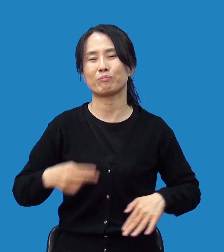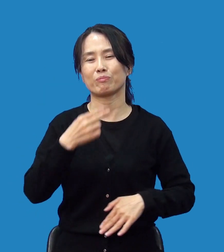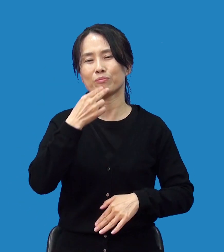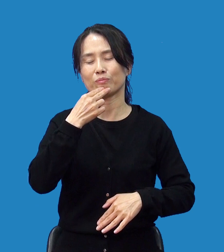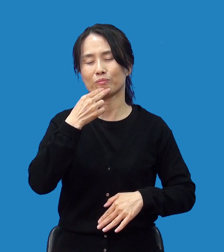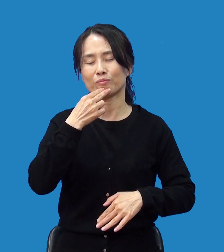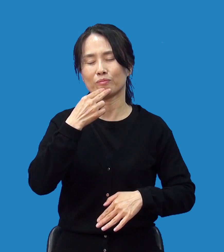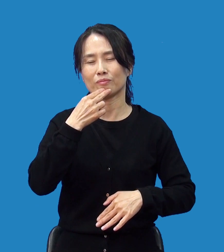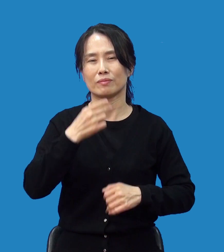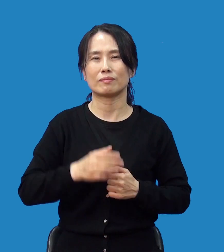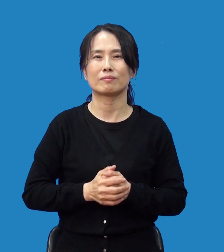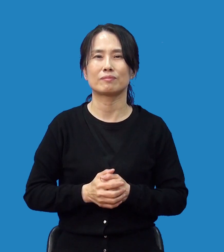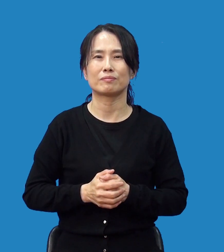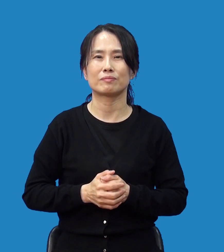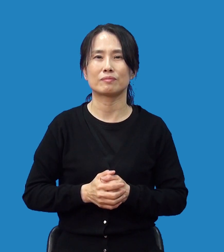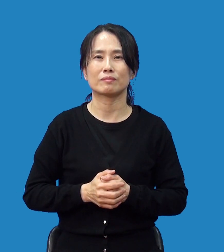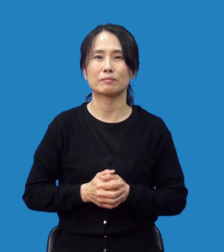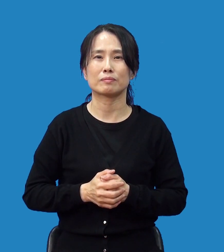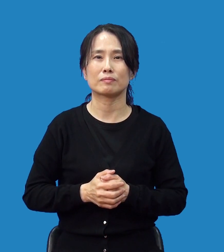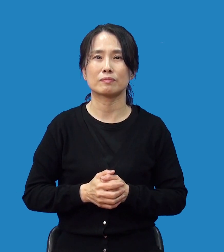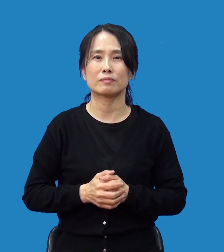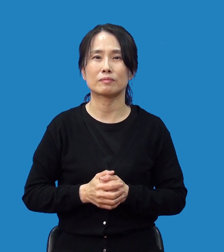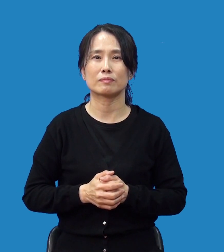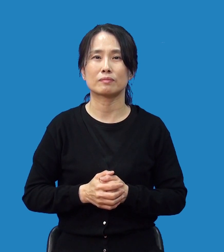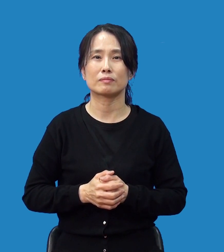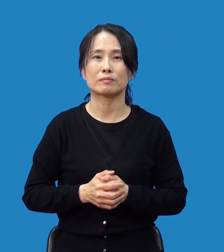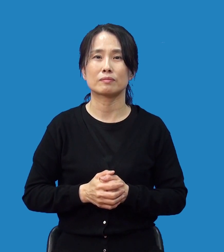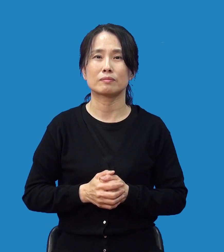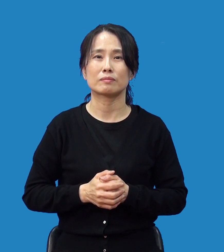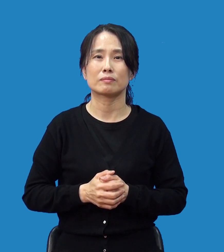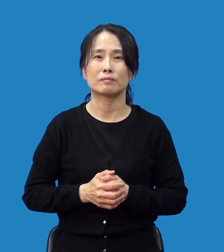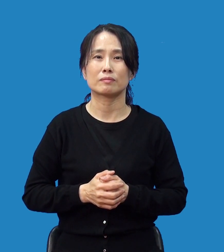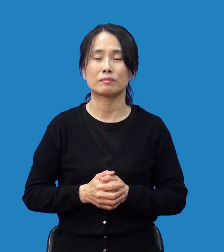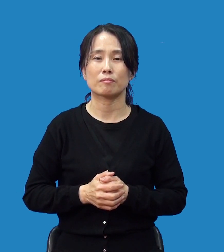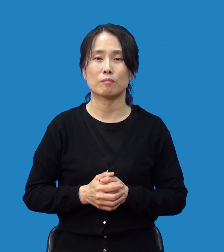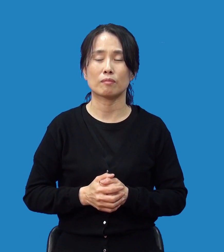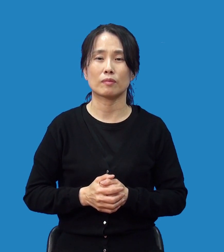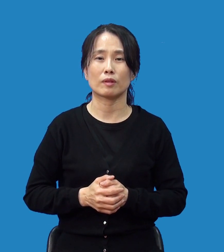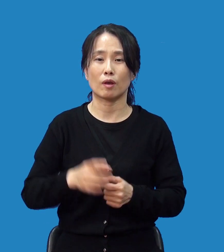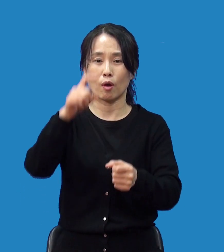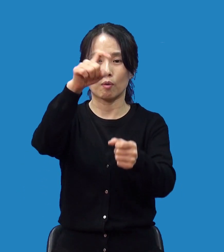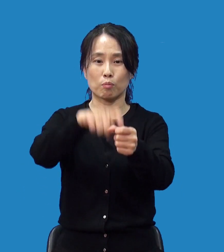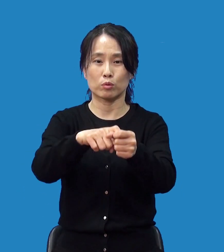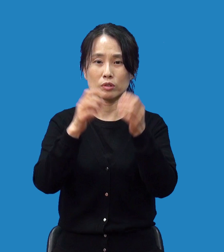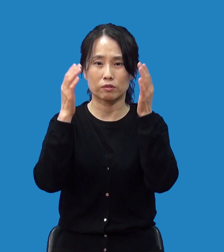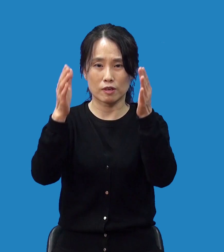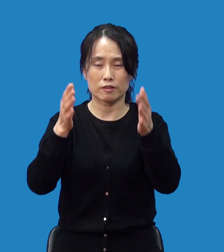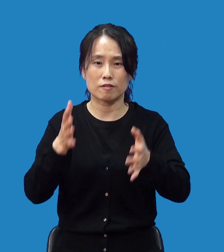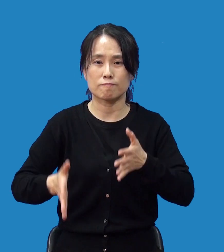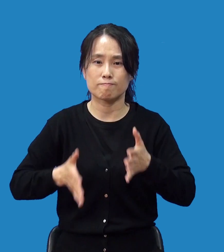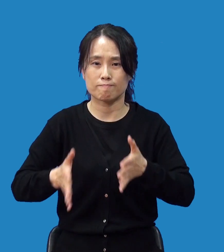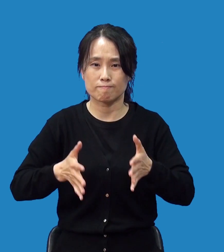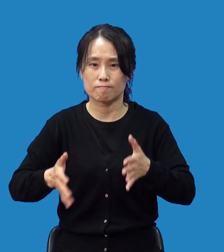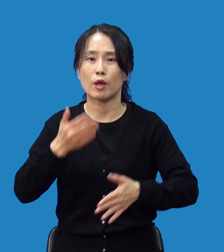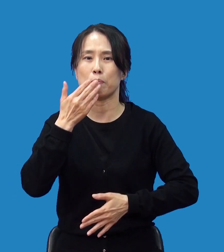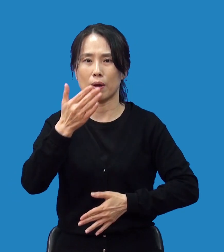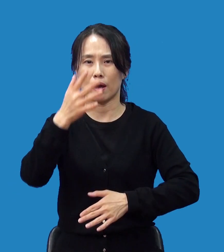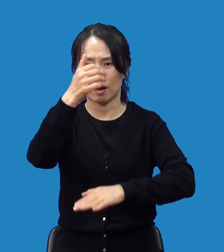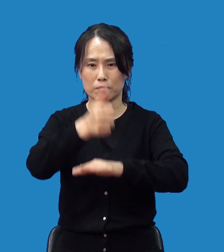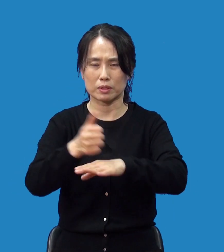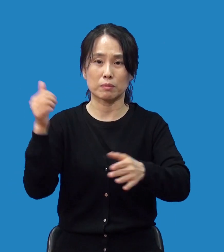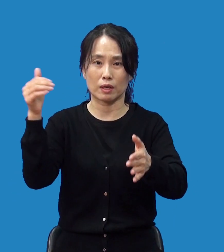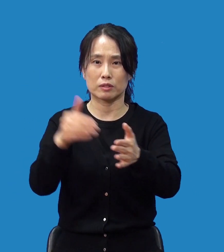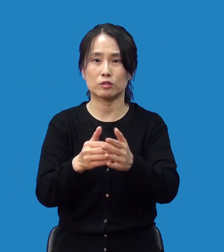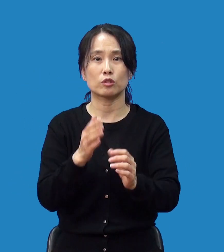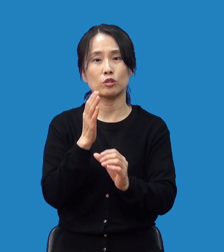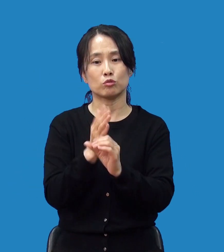지치지도 않습니다. 바울의 고백처럼 표대를 향해 달려갈 수 있습니다. 끝까지요.